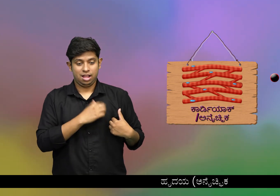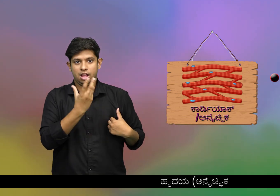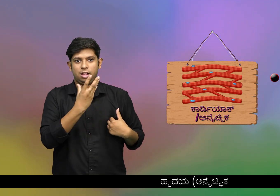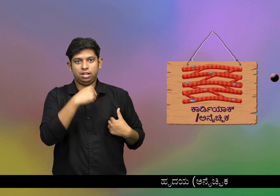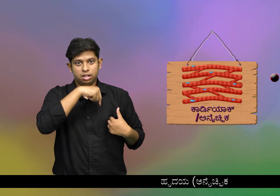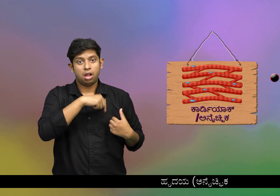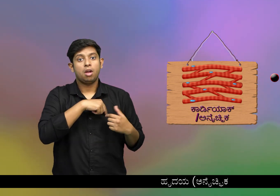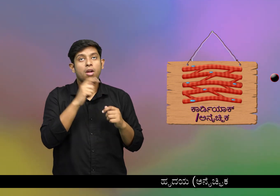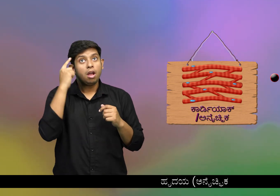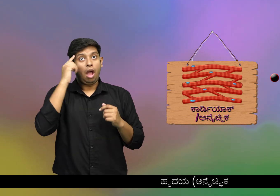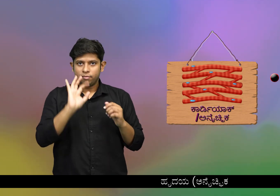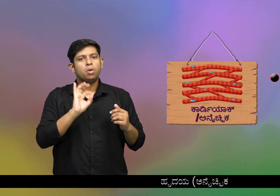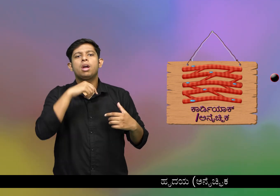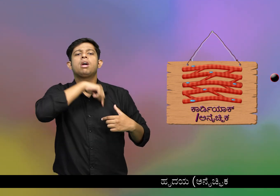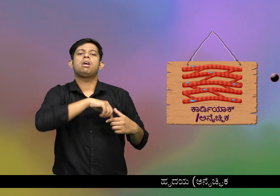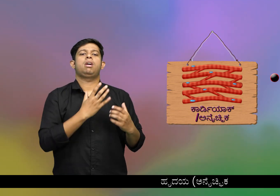ಹೃದಯ ಅನೈಚ್ಛಿಕ.